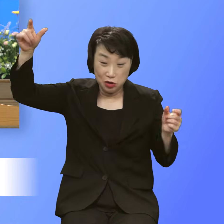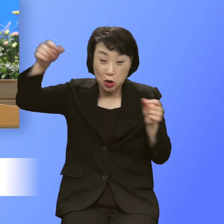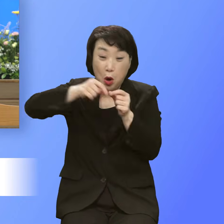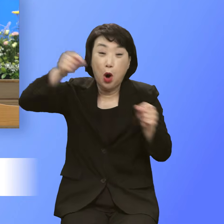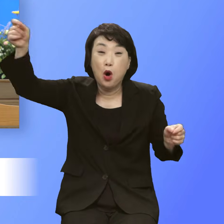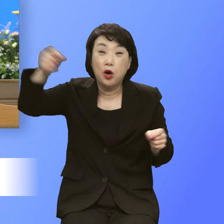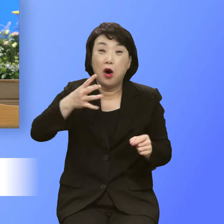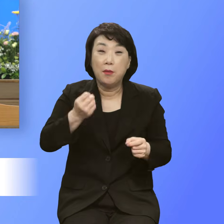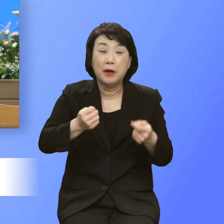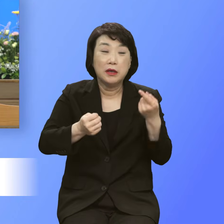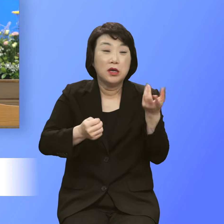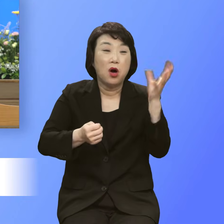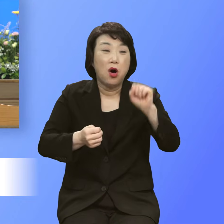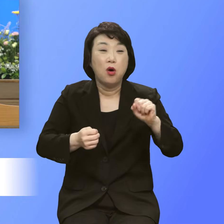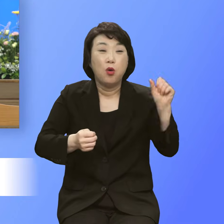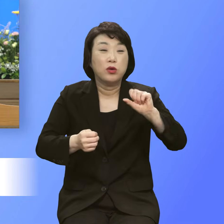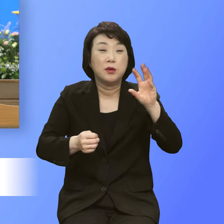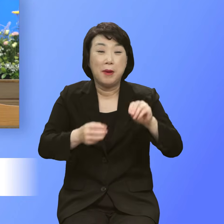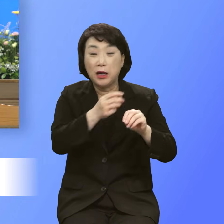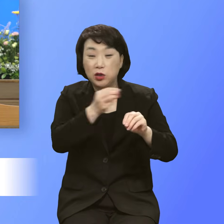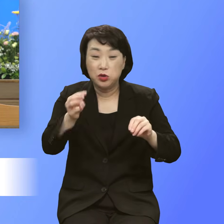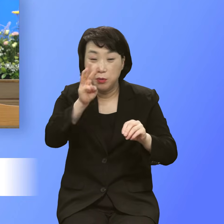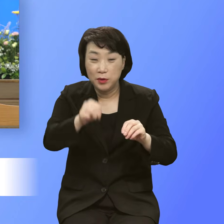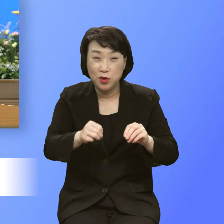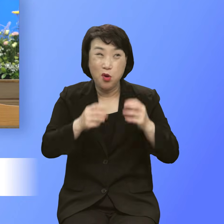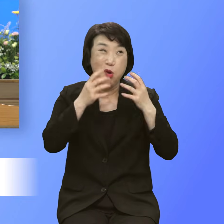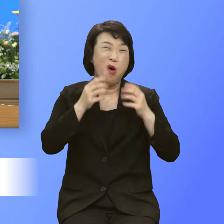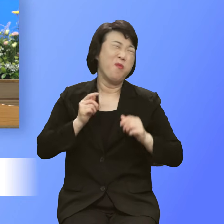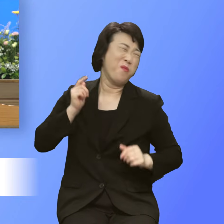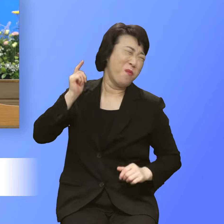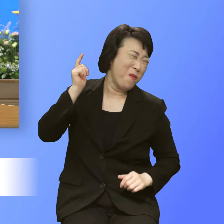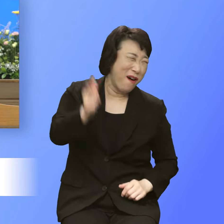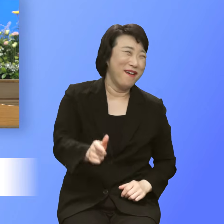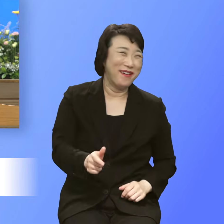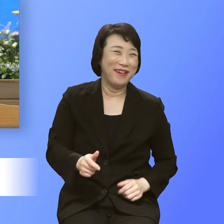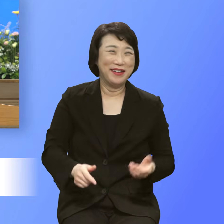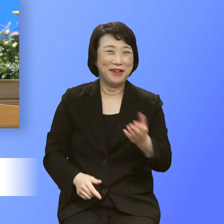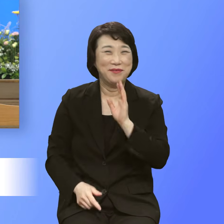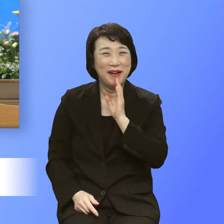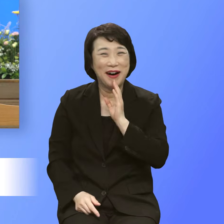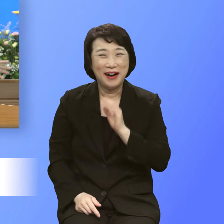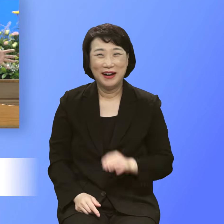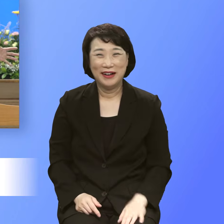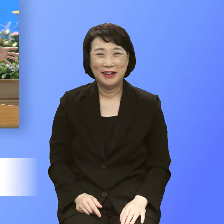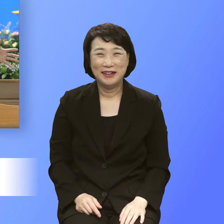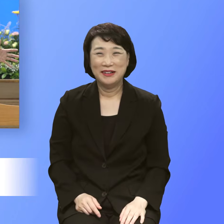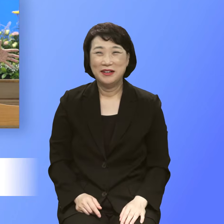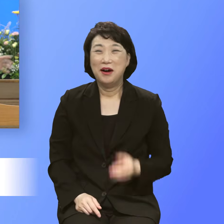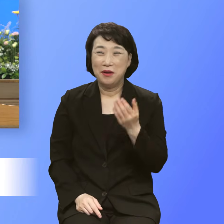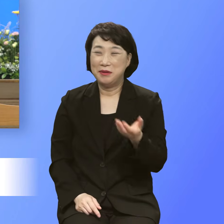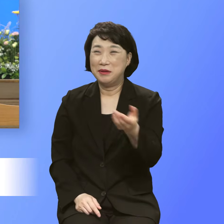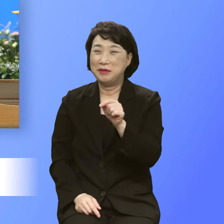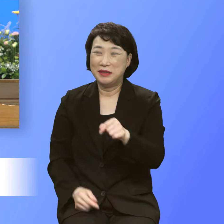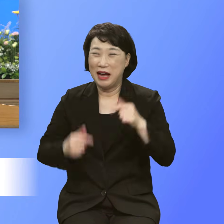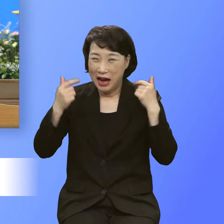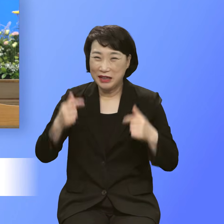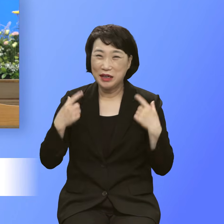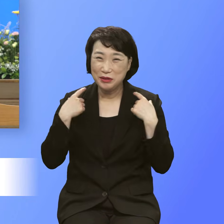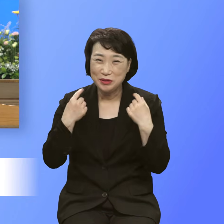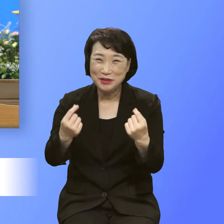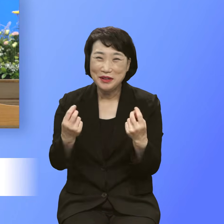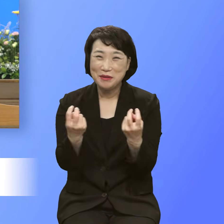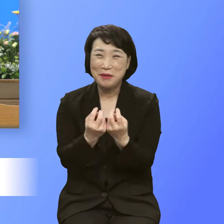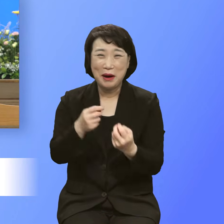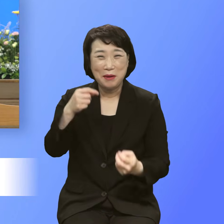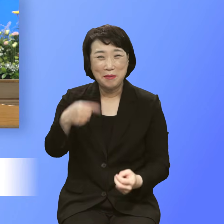1억 5천만 킬로요. 상상이 잘 안 돼요. 어떻게 1억 2천만 킬로를 항상 유지하게